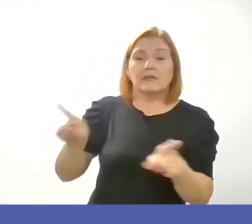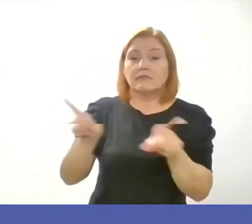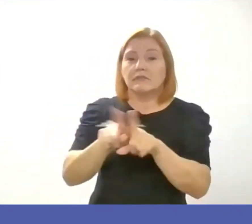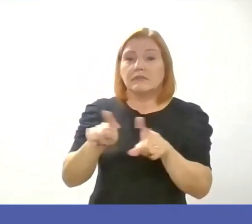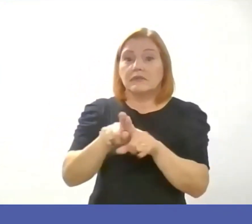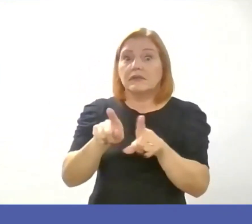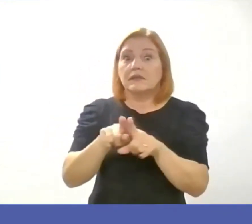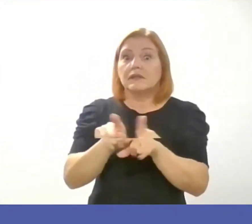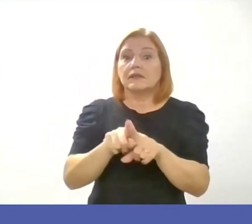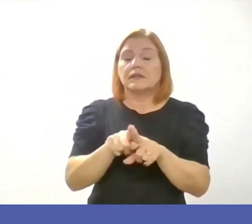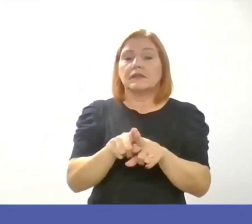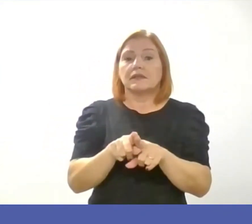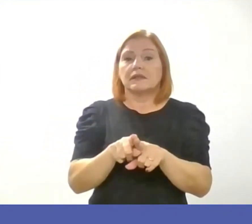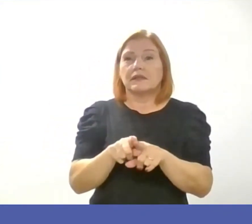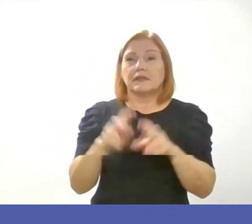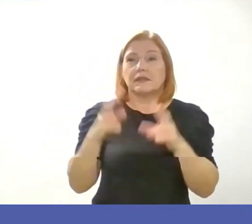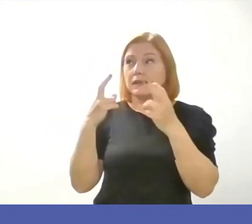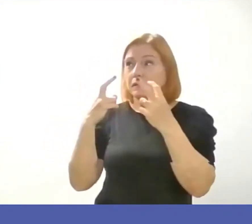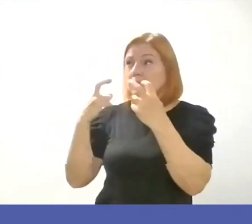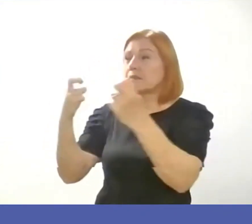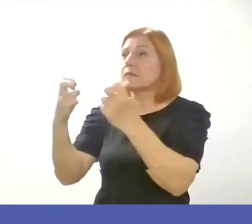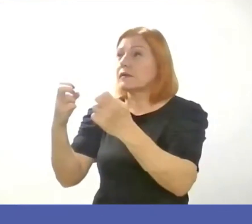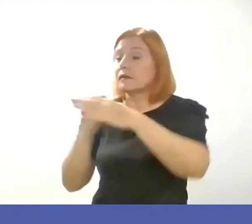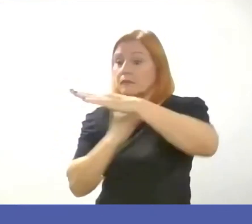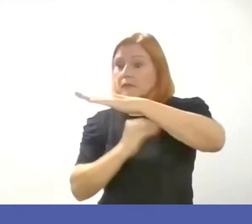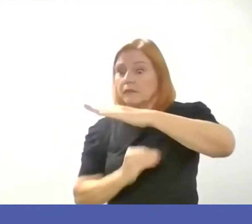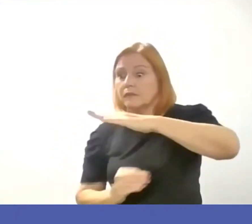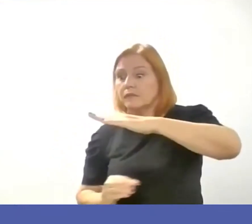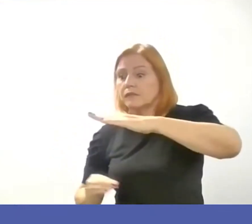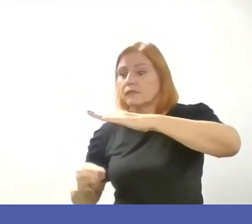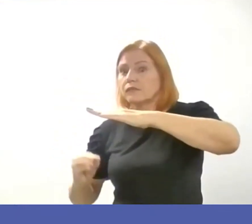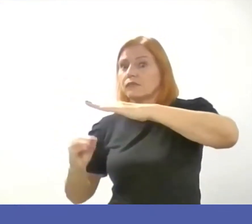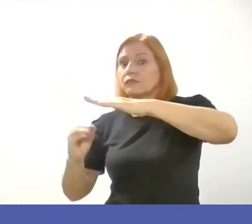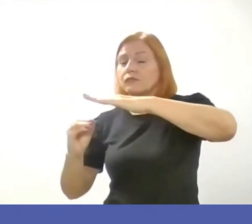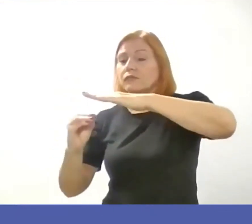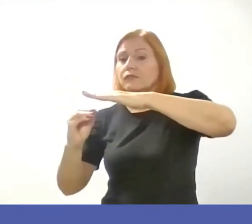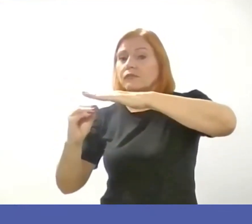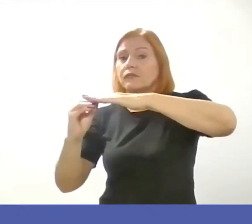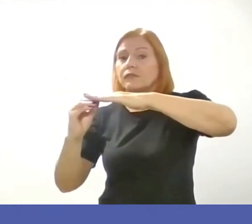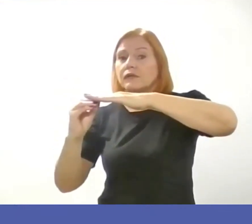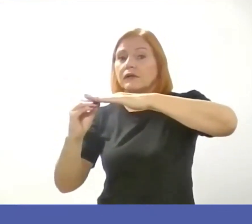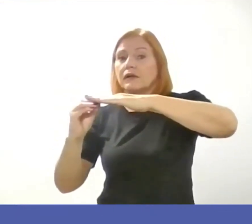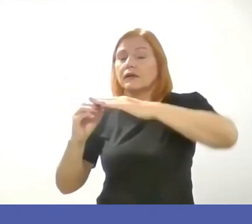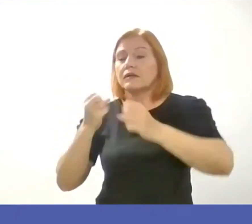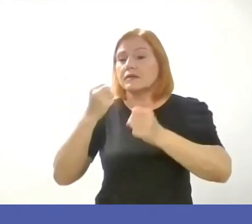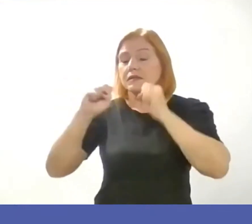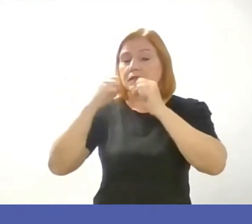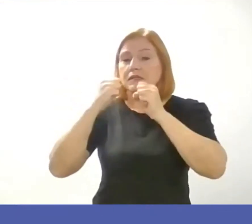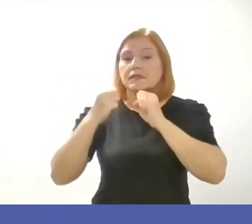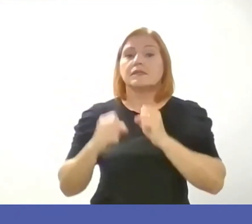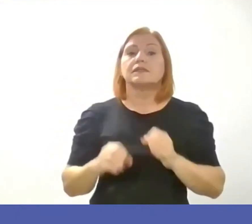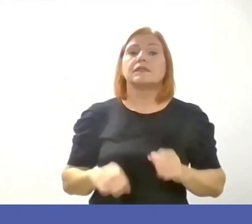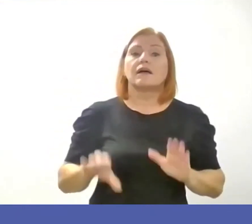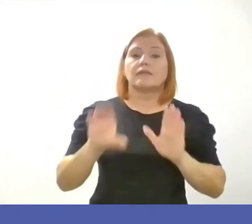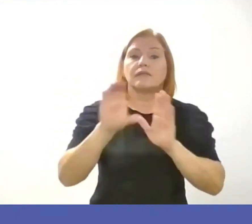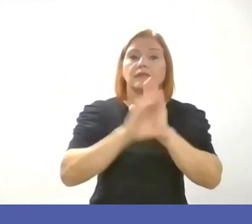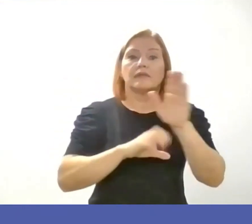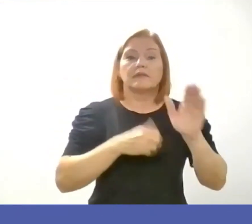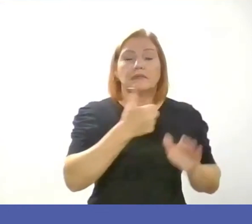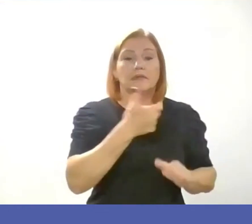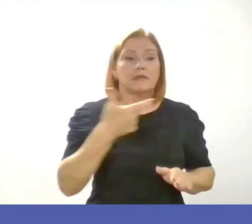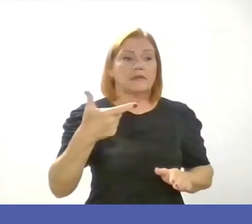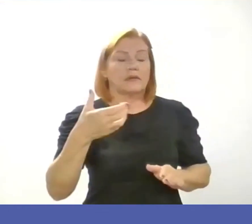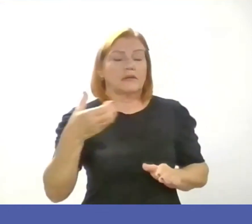a chegada da aurora, que está em Salmo 110, versículo 3. Os